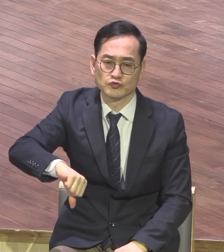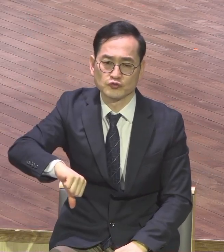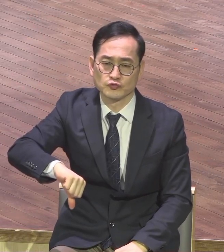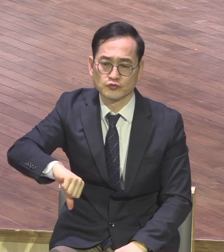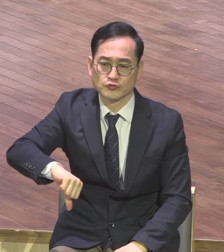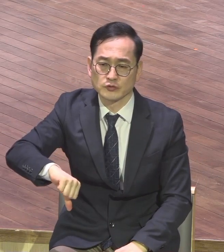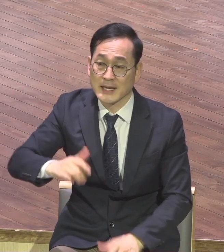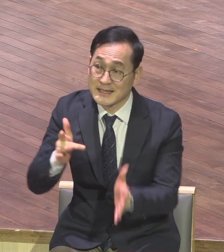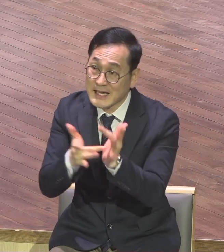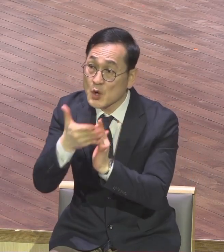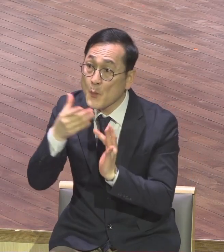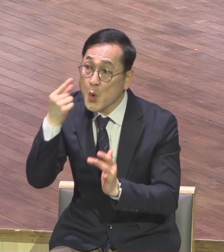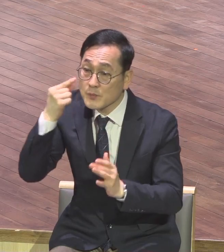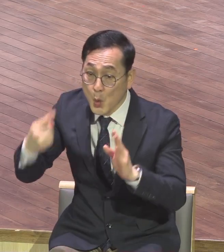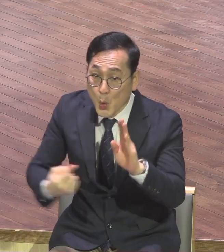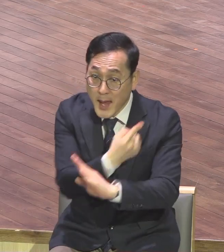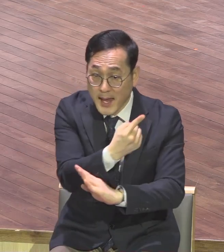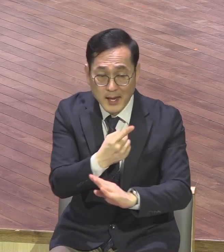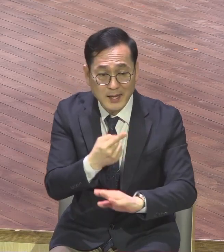다른 복음 전하면